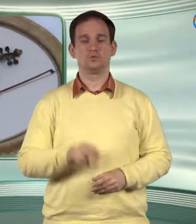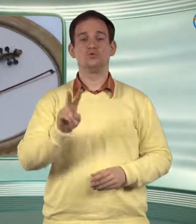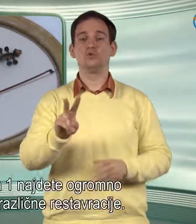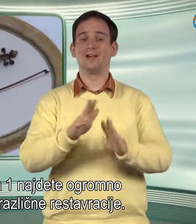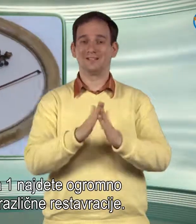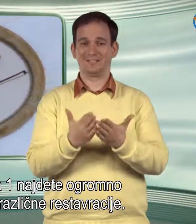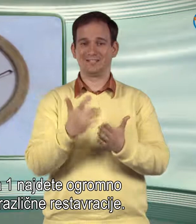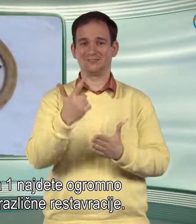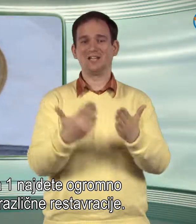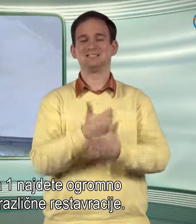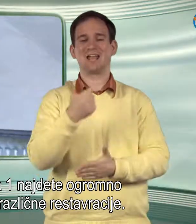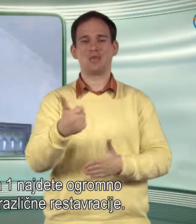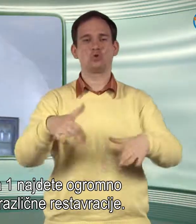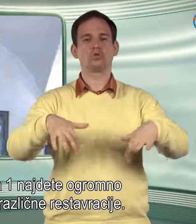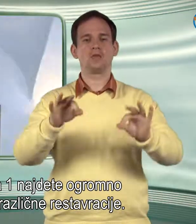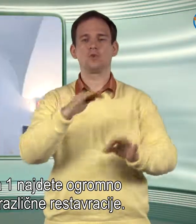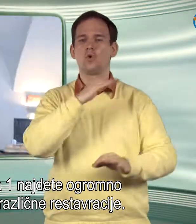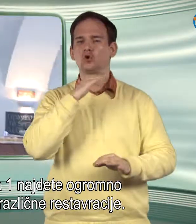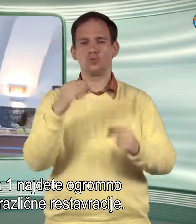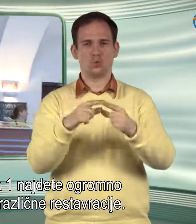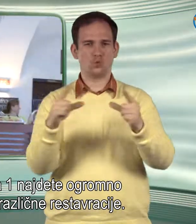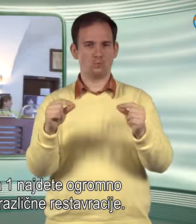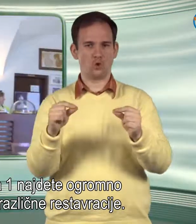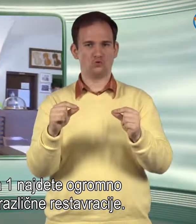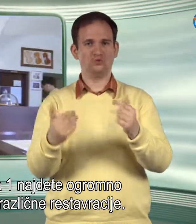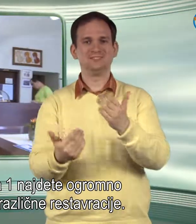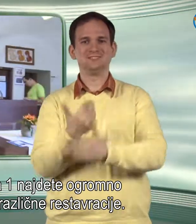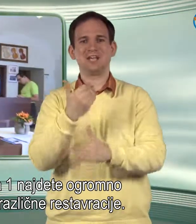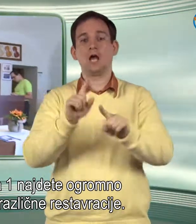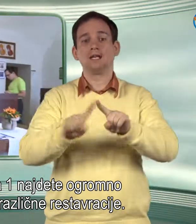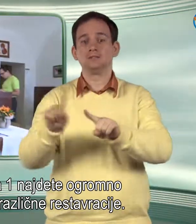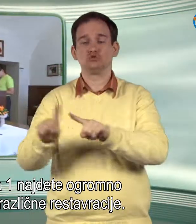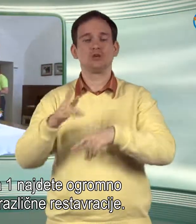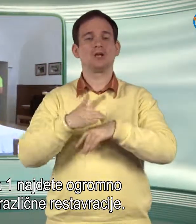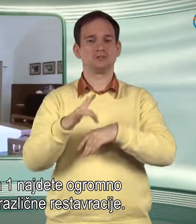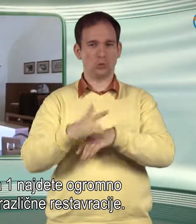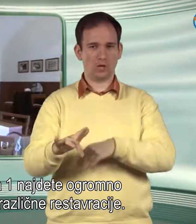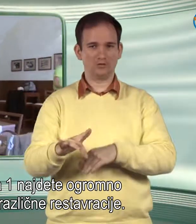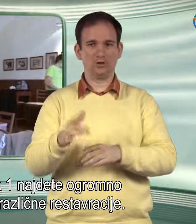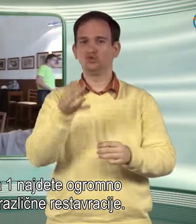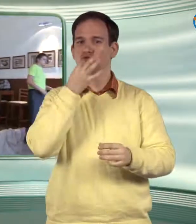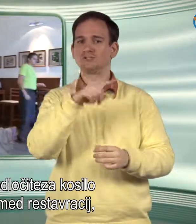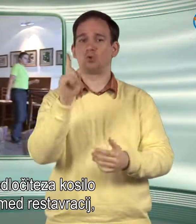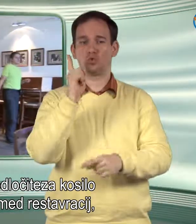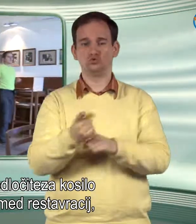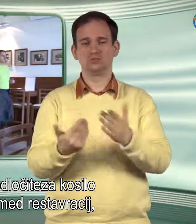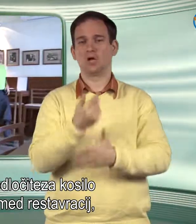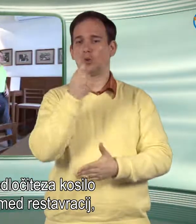V knjigi 2 za 1 najdete ogromno kuponov za različne restavracije. Če se odločite za kosilo